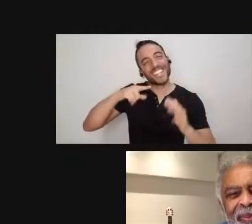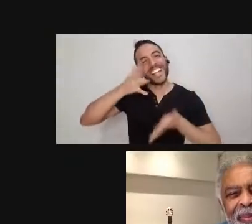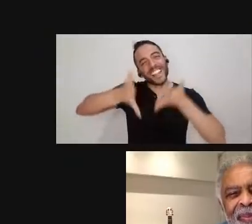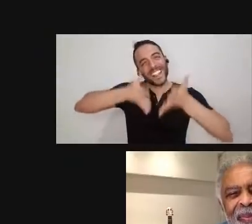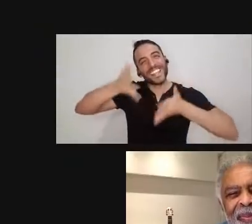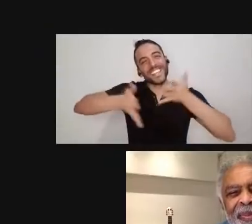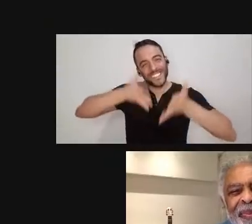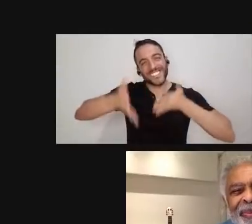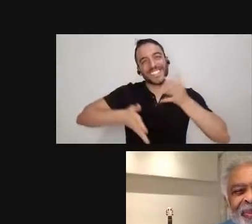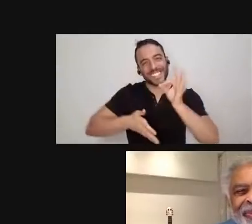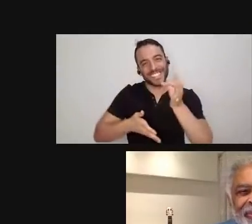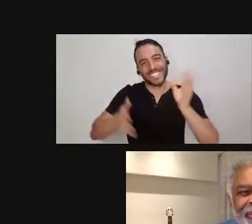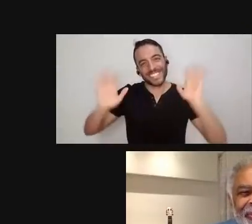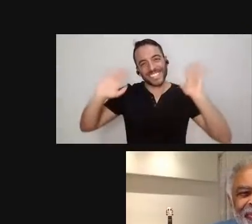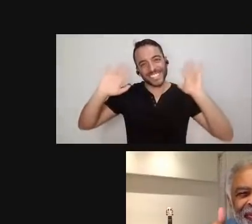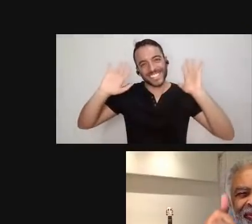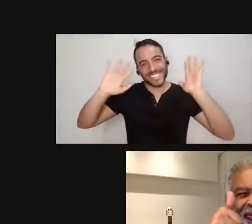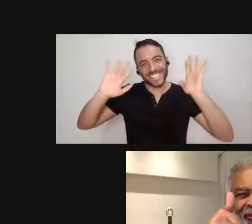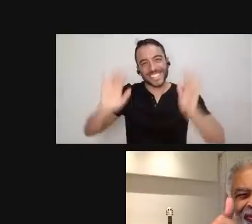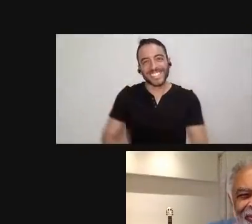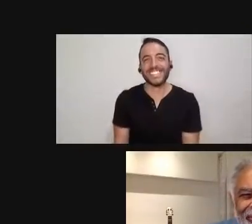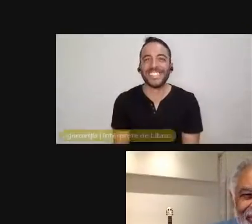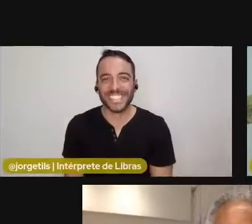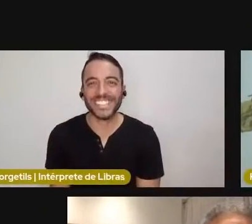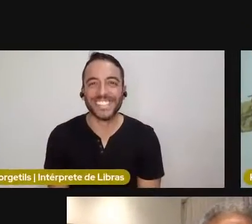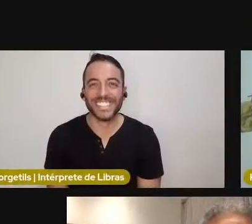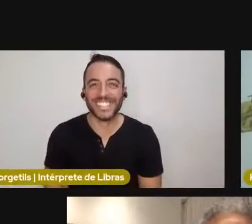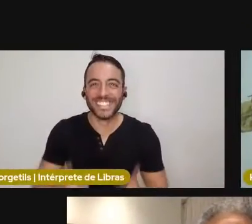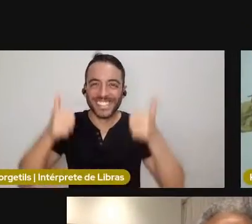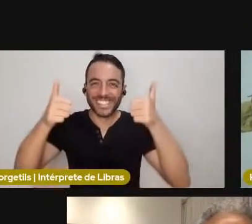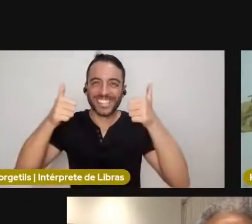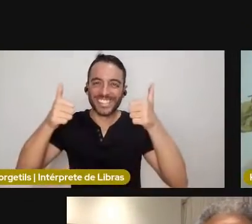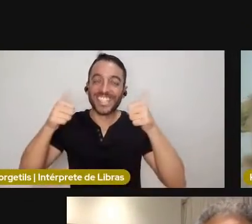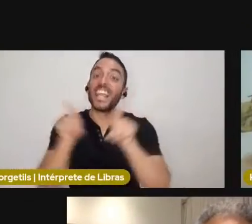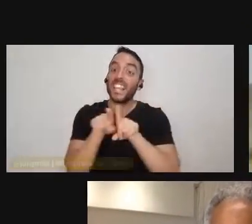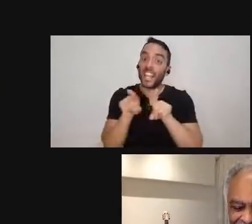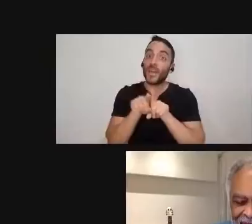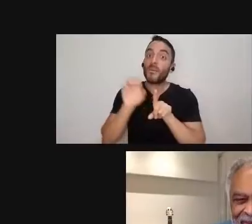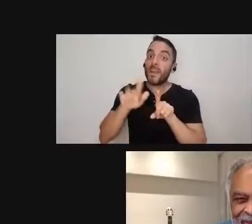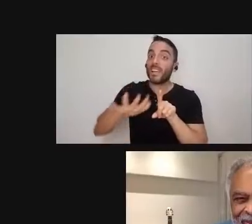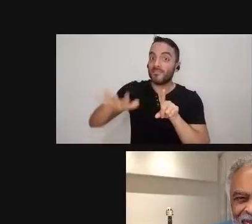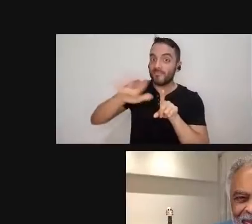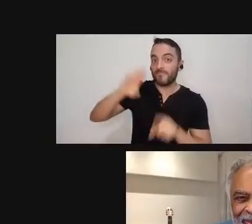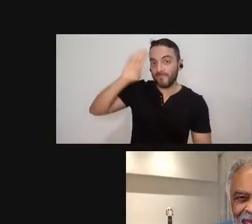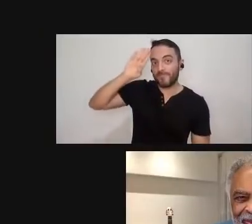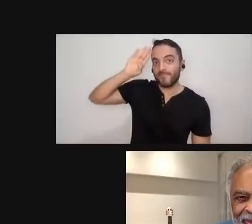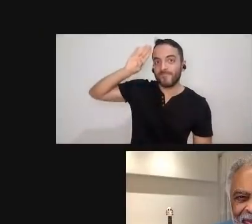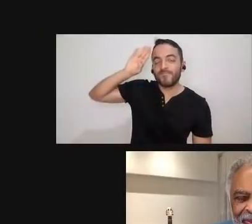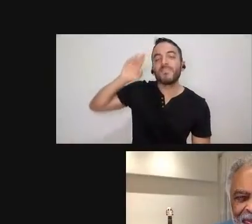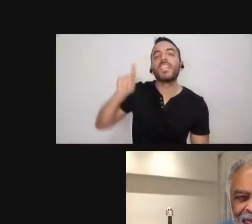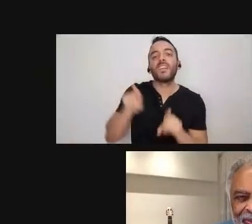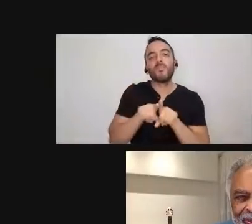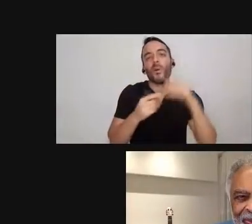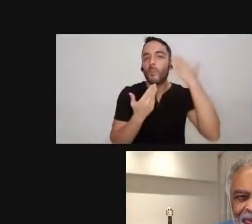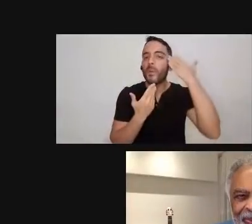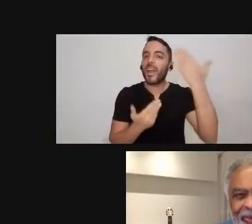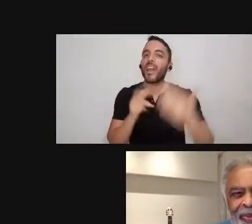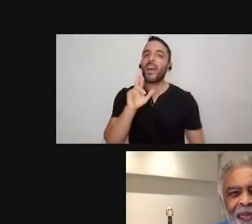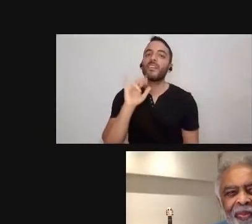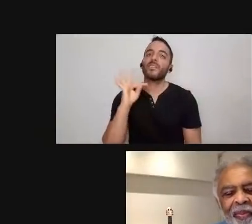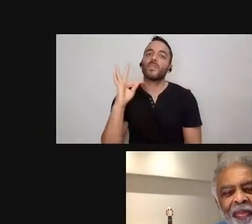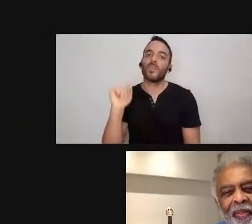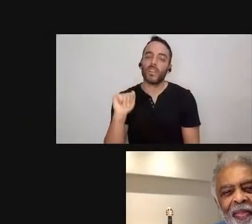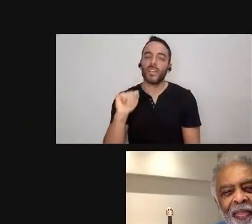Libras, né? E pela tradução em Libras, ele também é da academia. Obrigada a Rita e ao Tiago, que estão aí